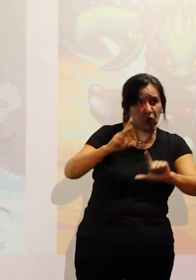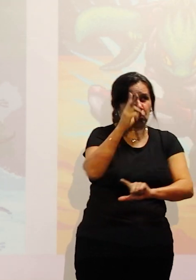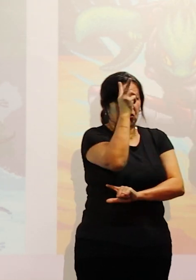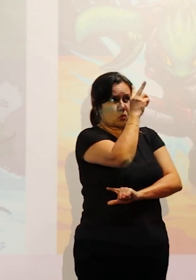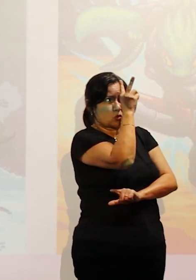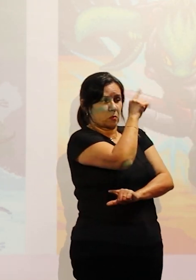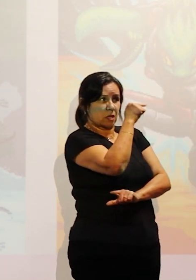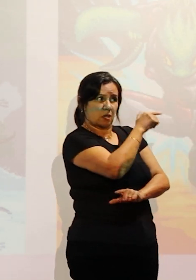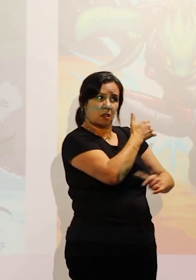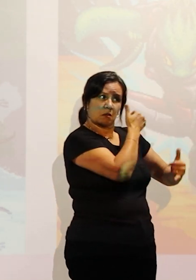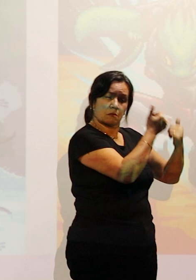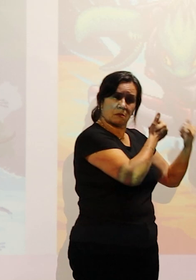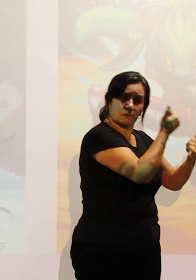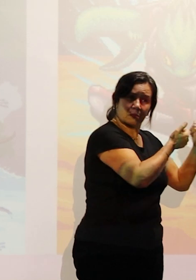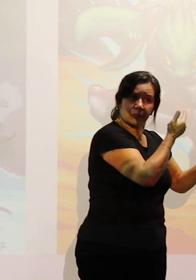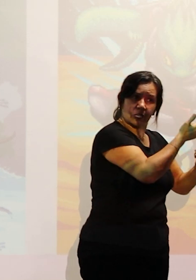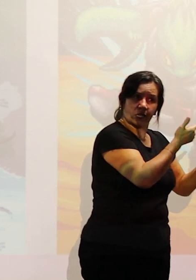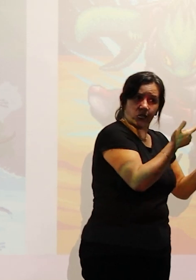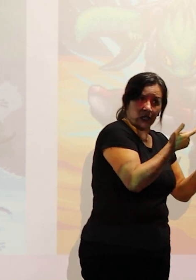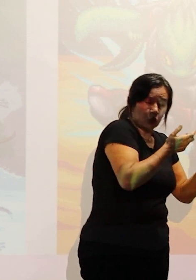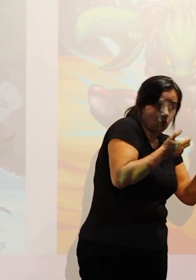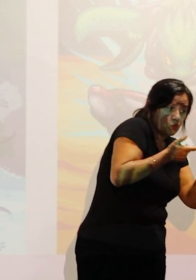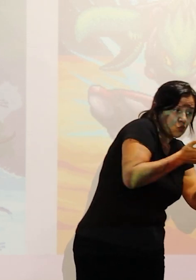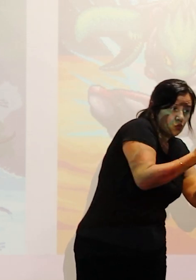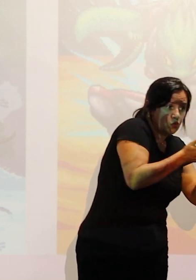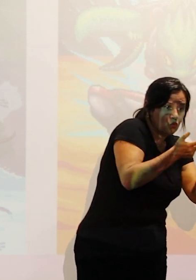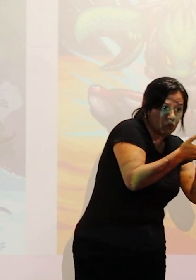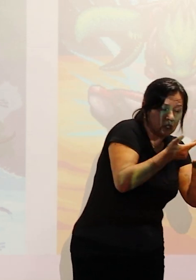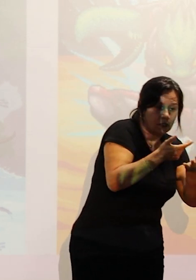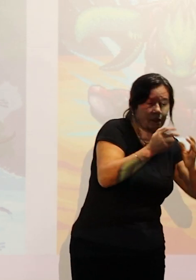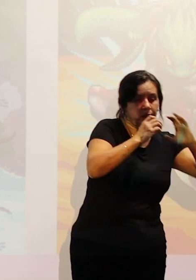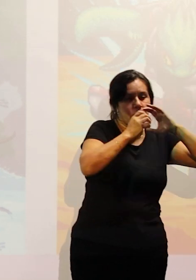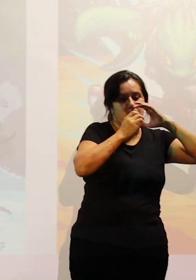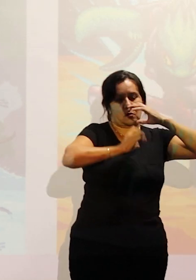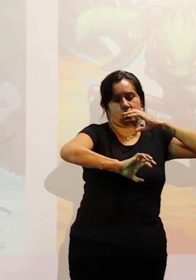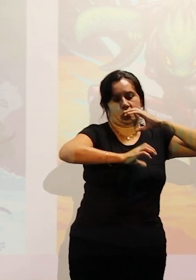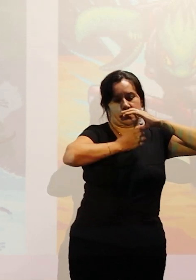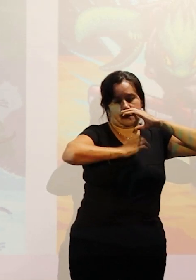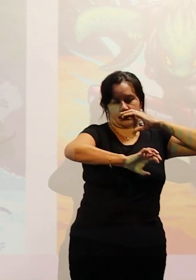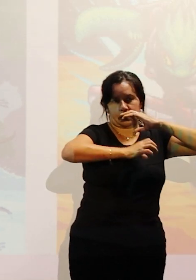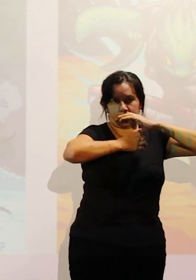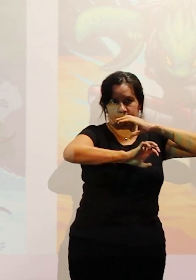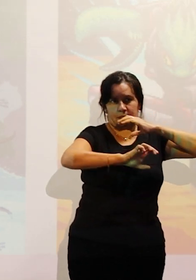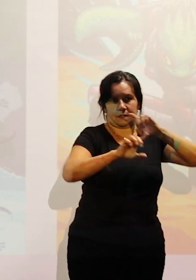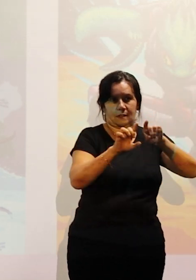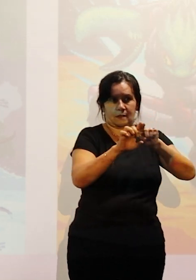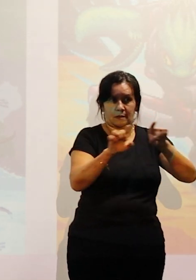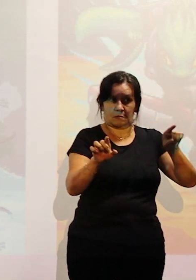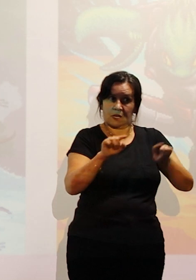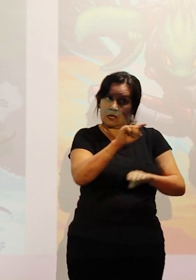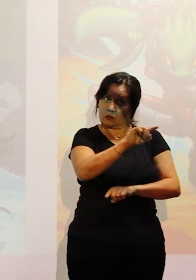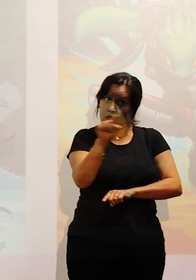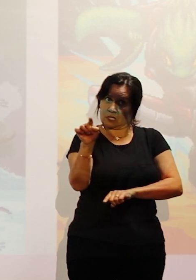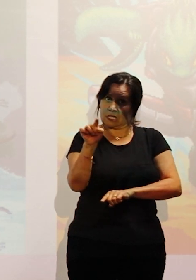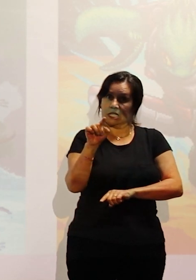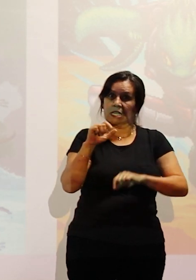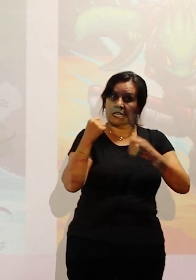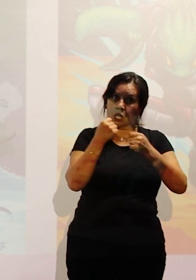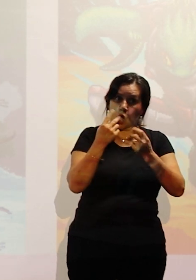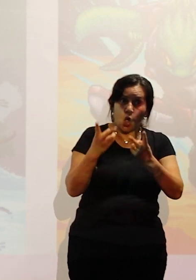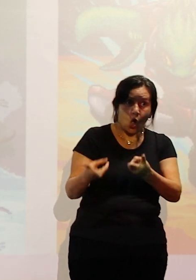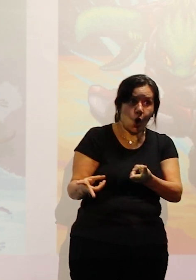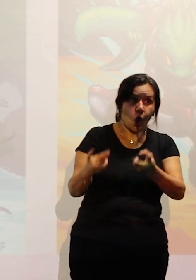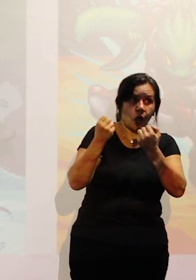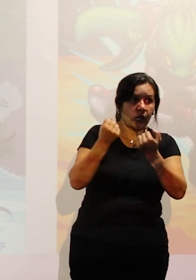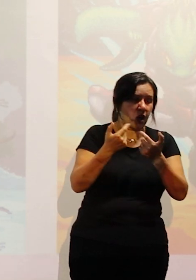brincando num parque com um elefante, ou um desenho estilizado de um elefante. Mas, da mesma forma que se você pegar e olhar